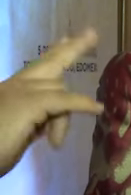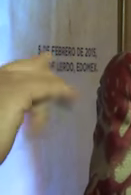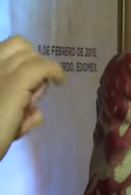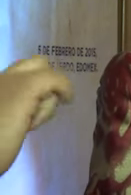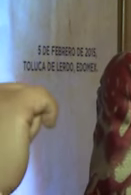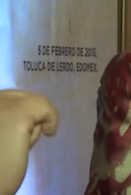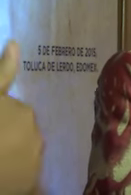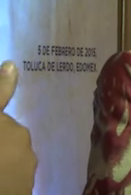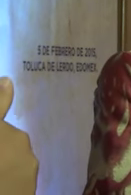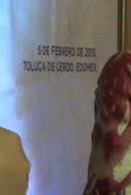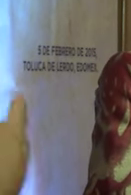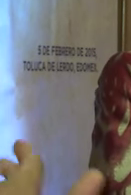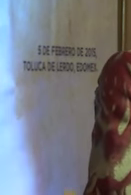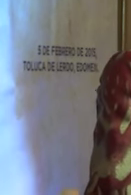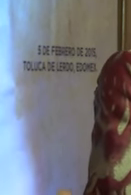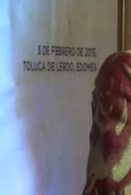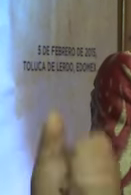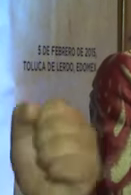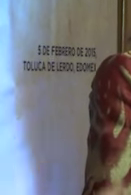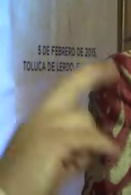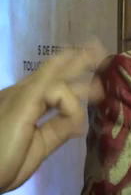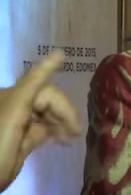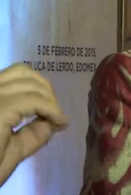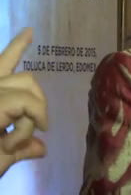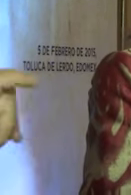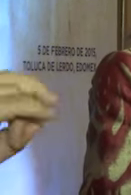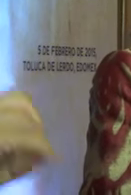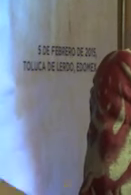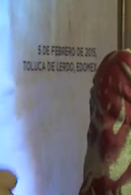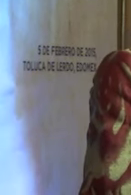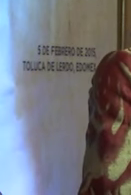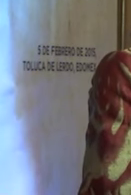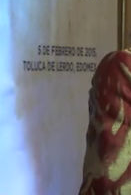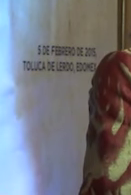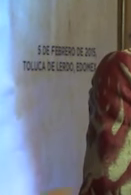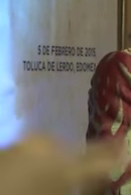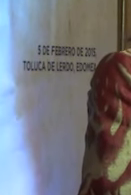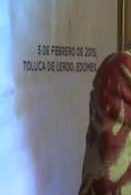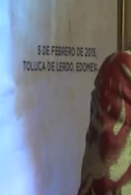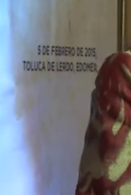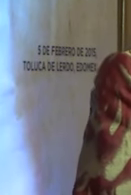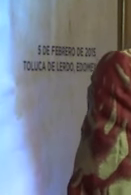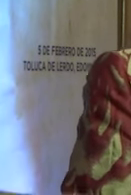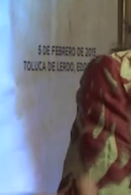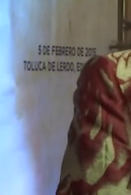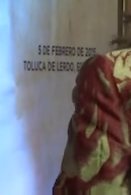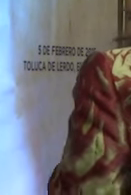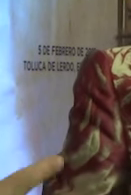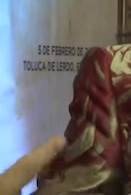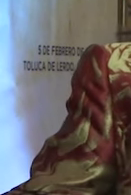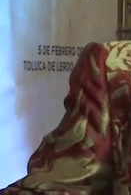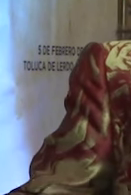y reparación en caso de violaciones. Asimismo, el actuar de toda autoridad del Estado mexicano se ve influido por estos nuevos